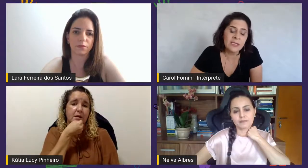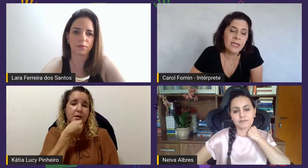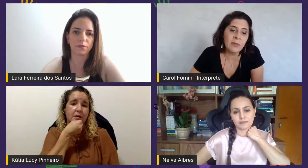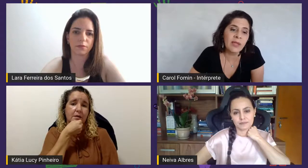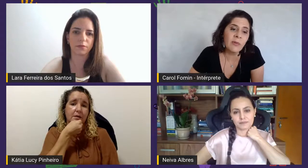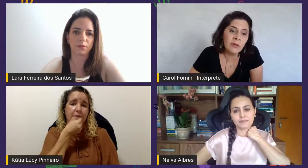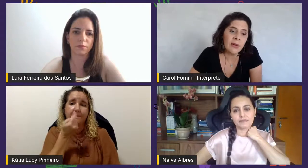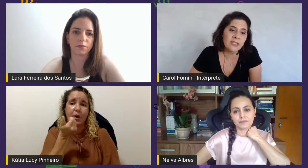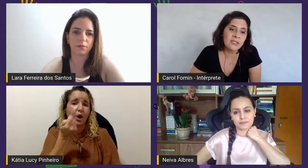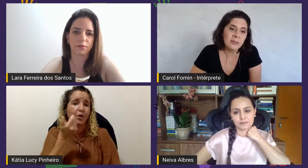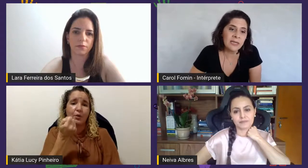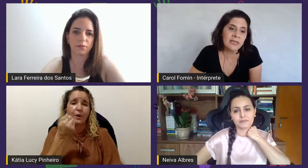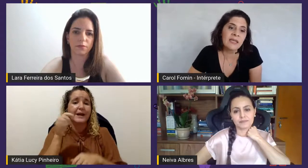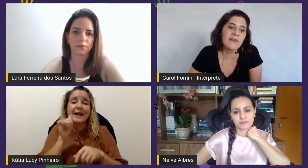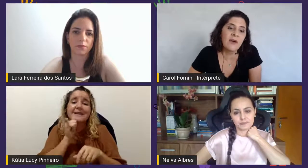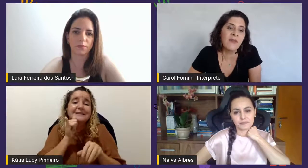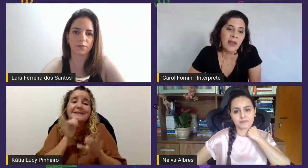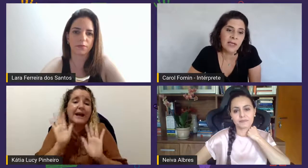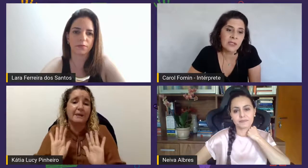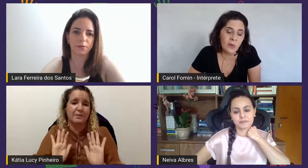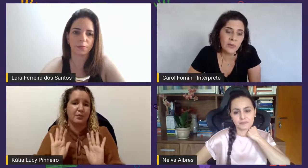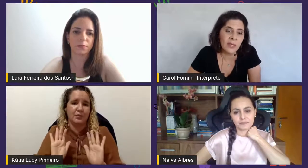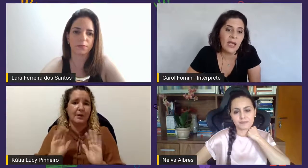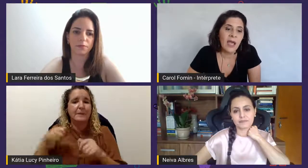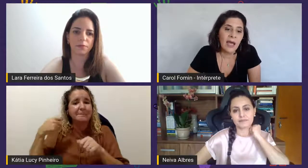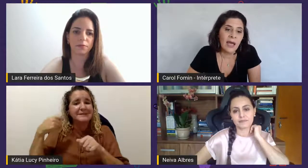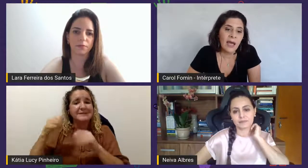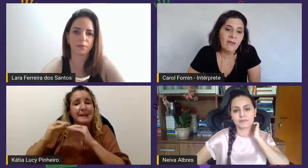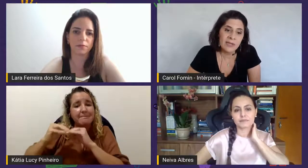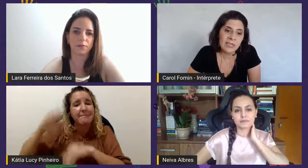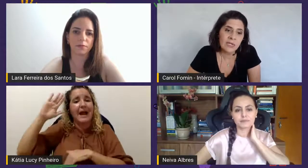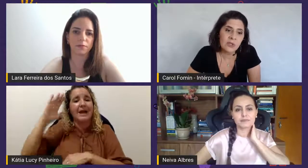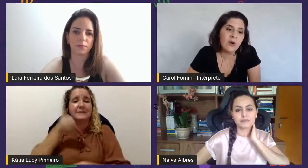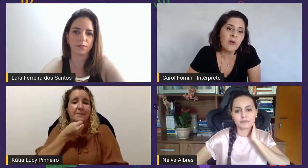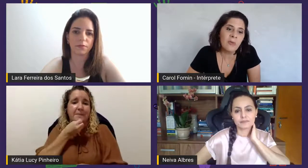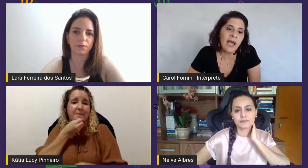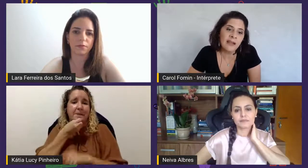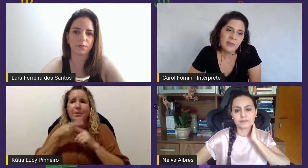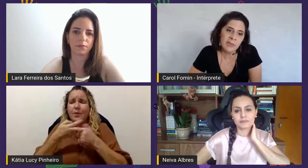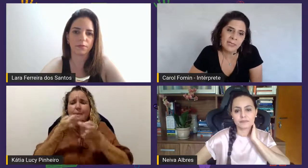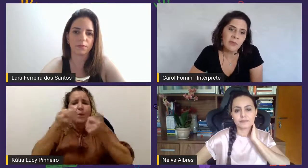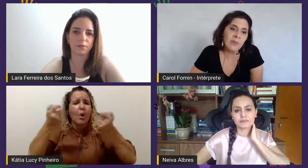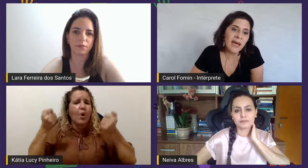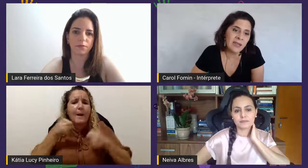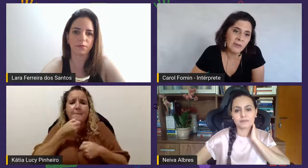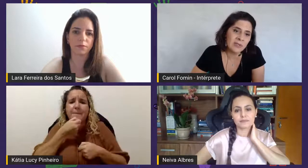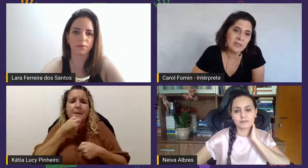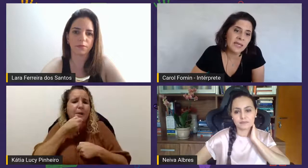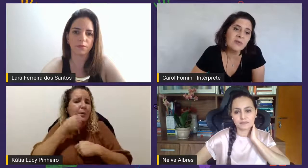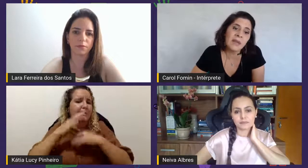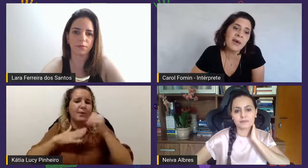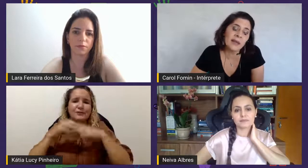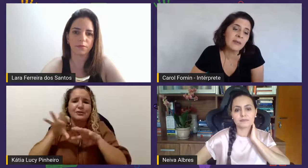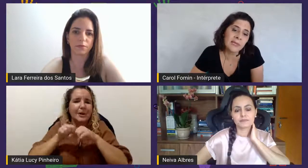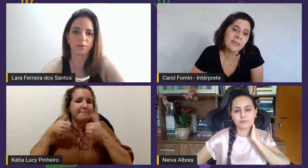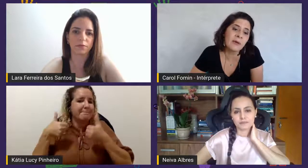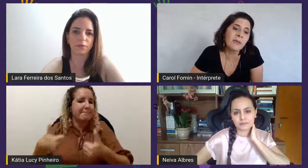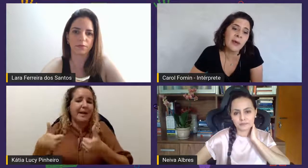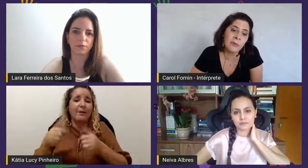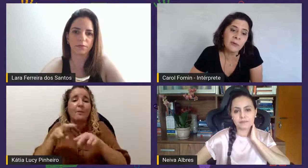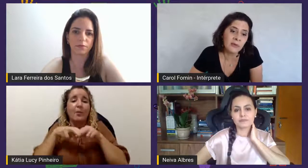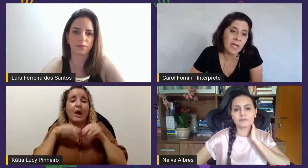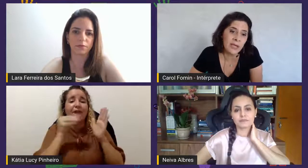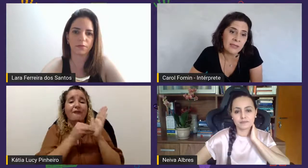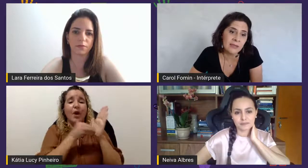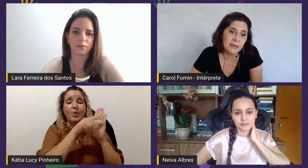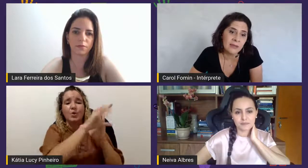eles, por exemplo, têm muito mais disciplinas que vão falar versar sobre a interpretação para a língua de sinais do que para a interpretação